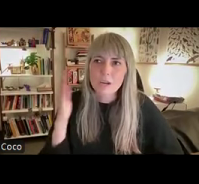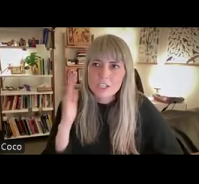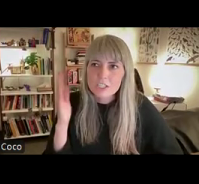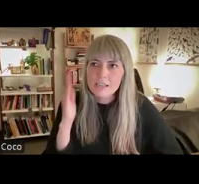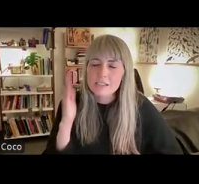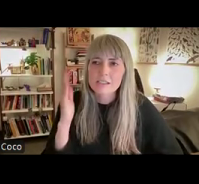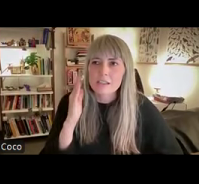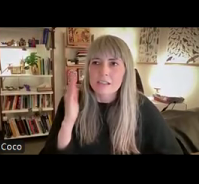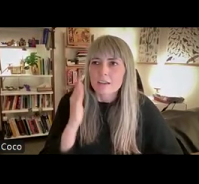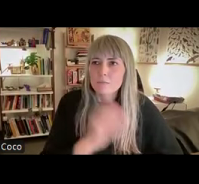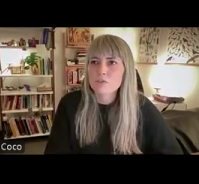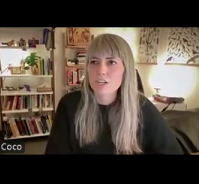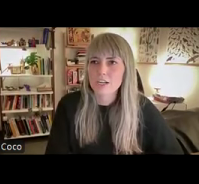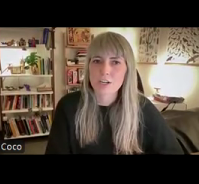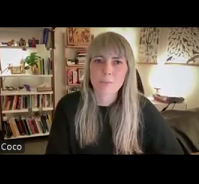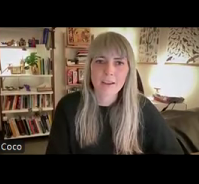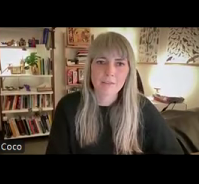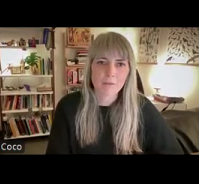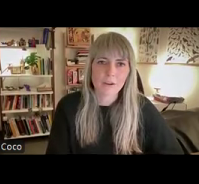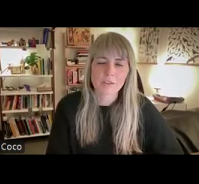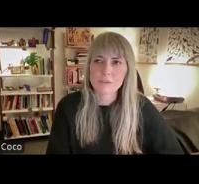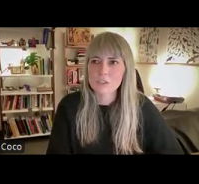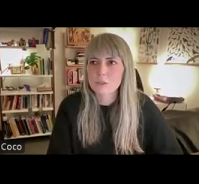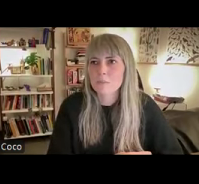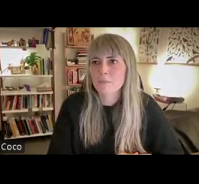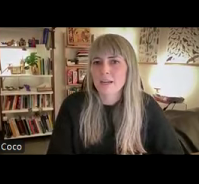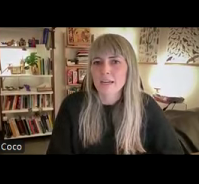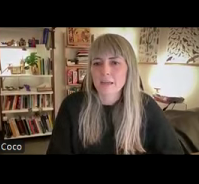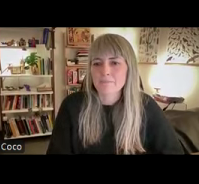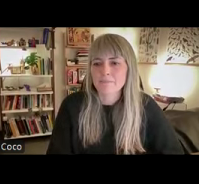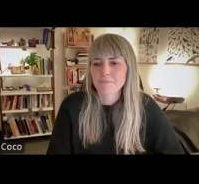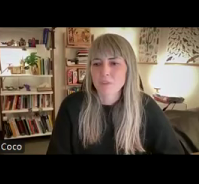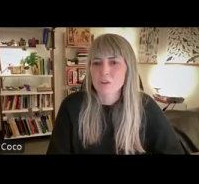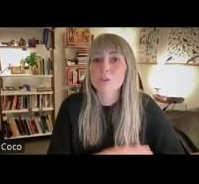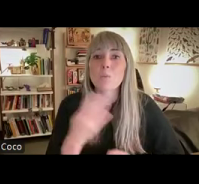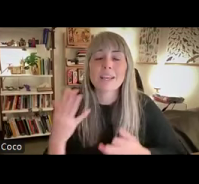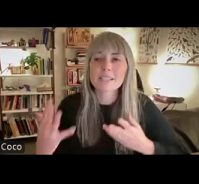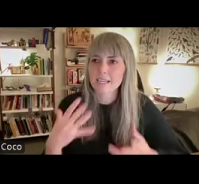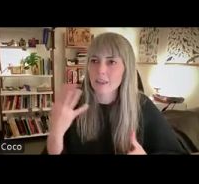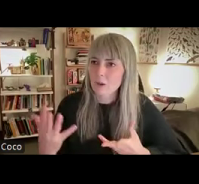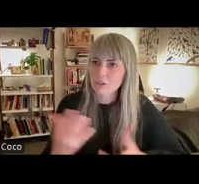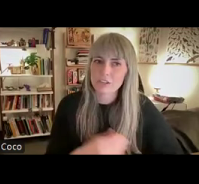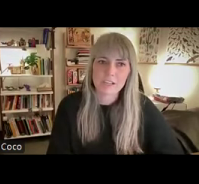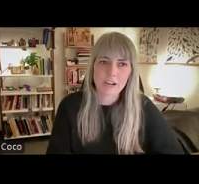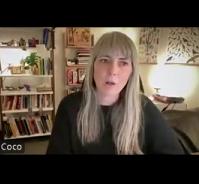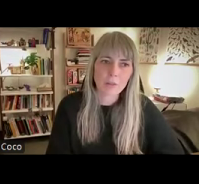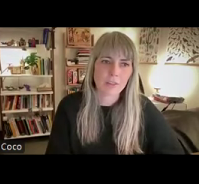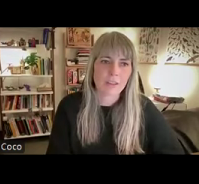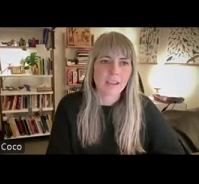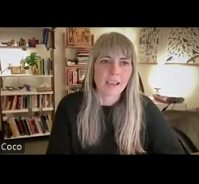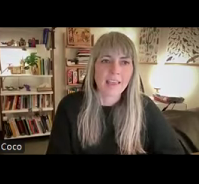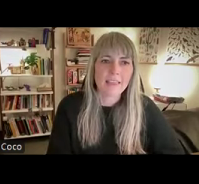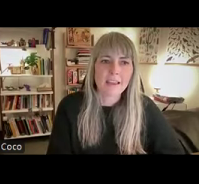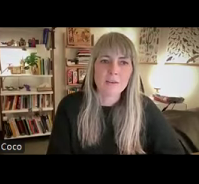hicimos a lo que pressure viene test, siendo una moves your eardrum back and otoscopia forth. So just o timpanometría some o ways to tonos tell about puros. your ear Entonces, health.